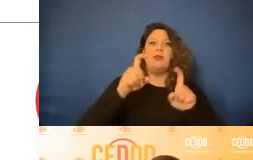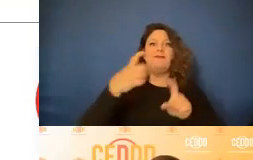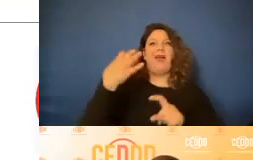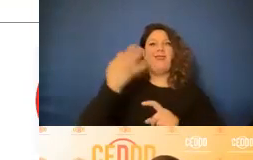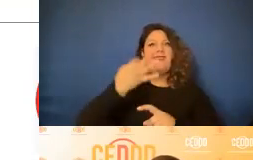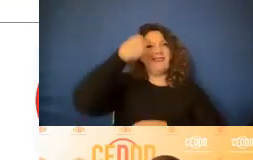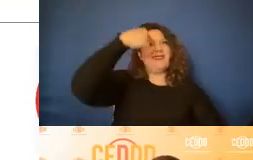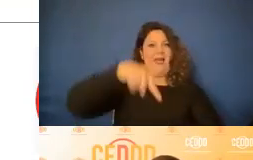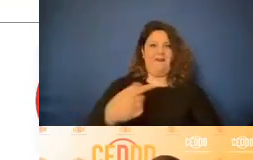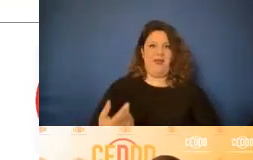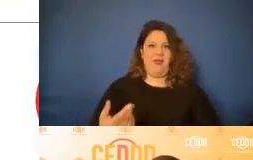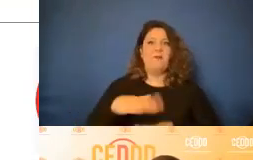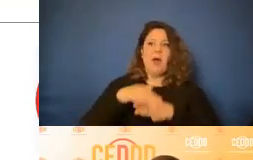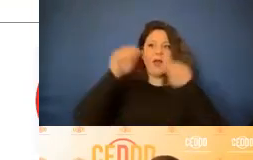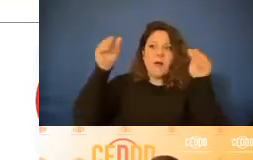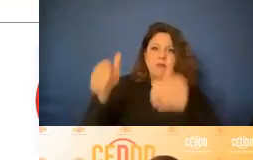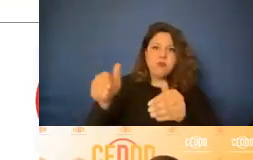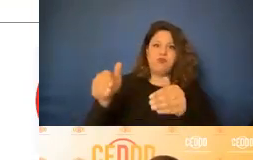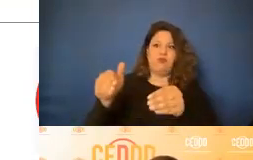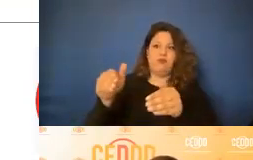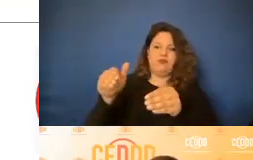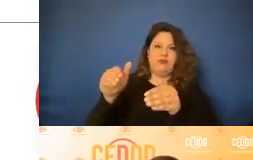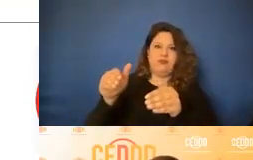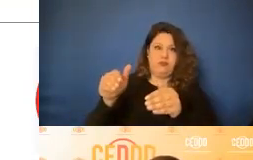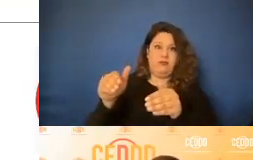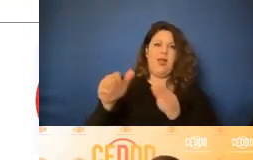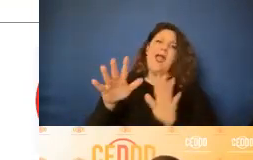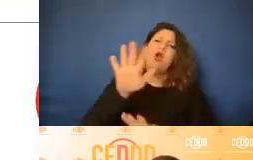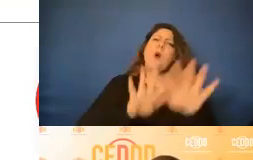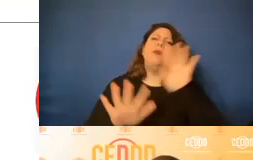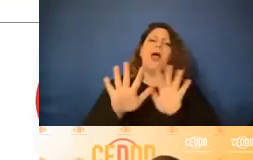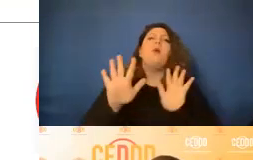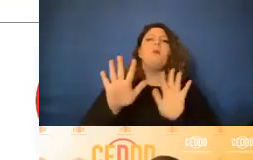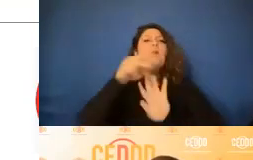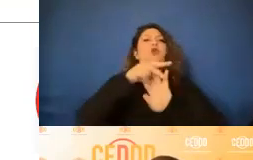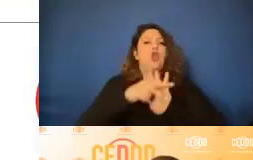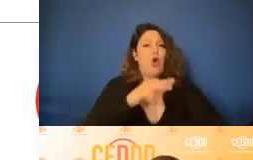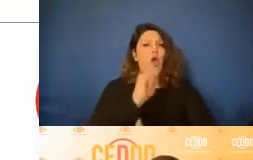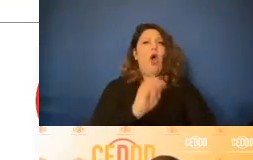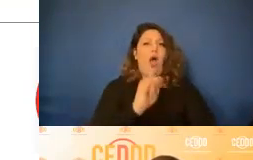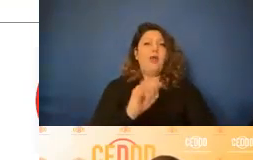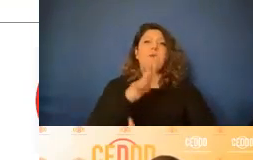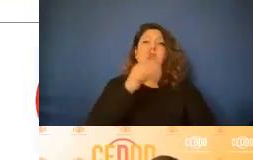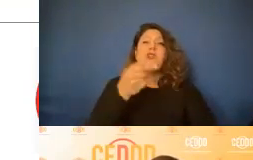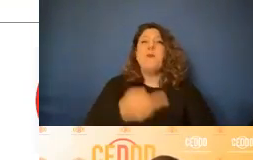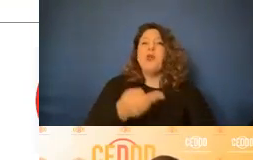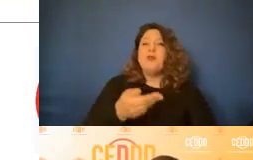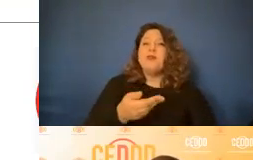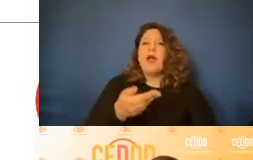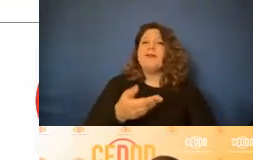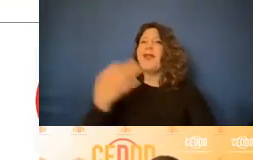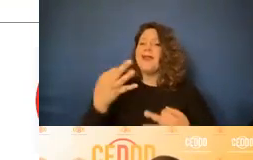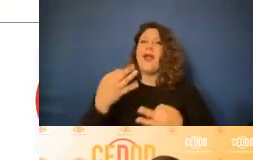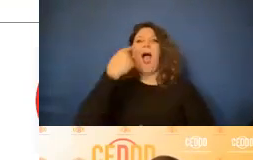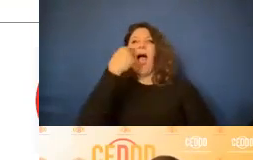erradicarlo. Es complicado, pero existen a través de protocolos. Por eso es importante estar atento a través de blogs, foros, webs, tablones de anuncios